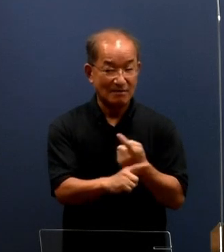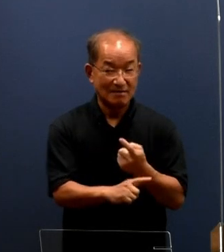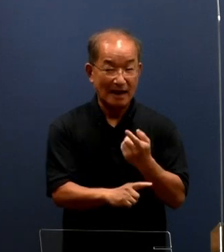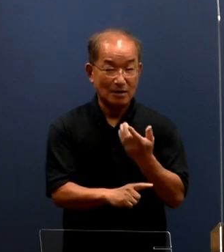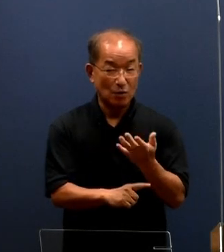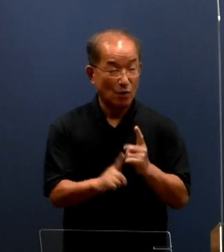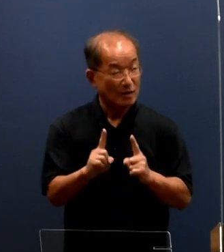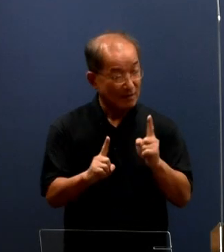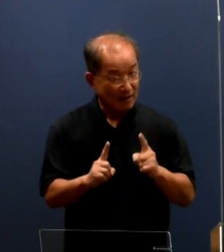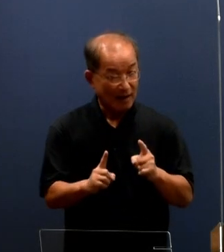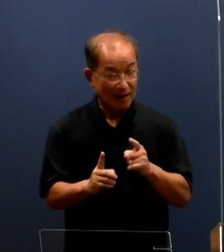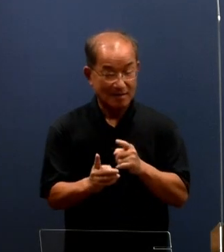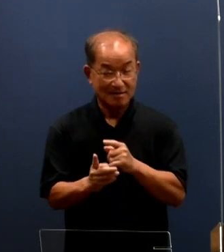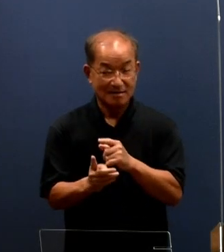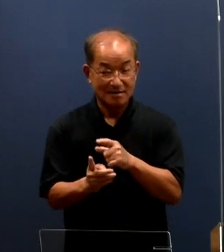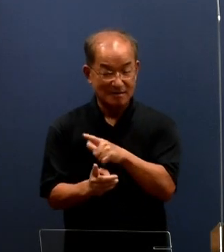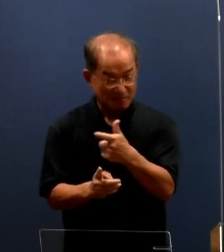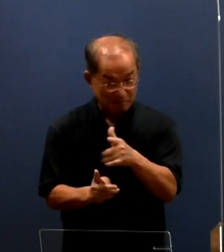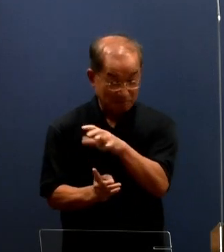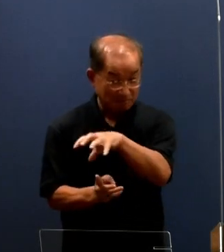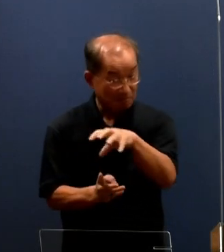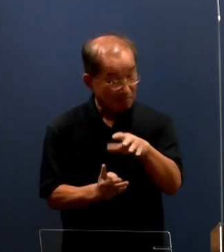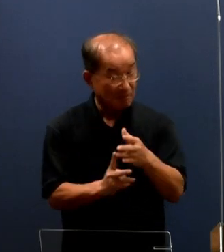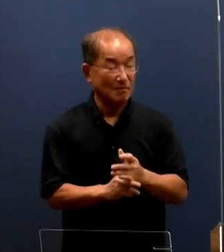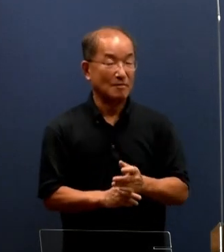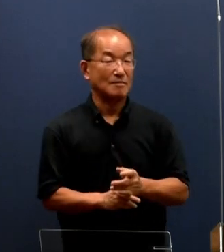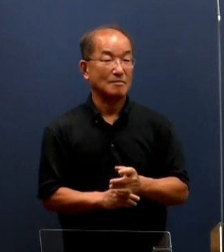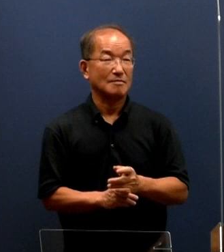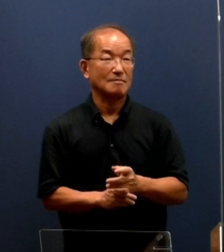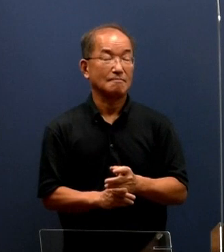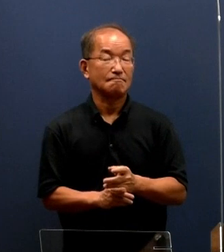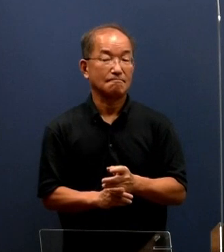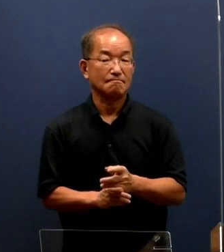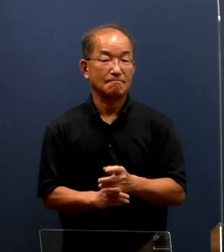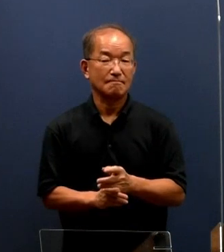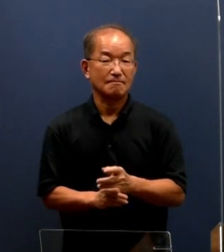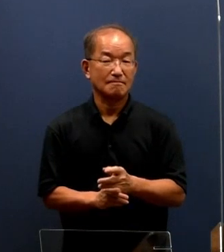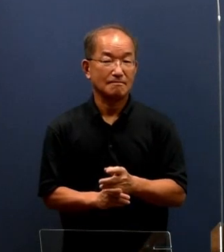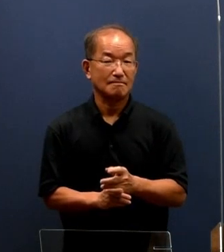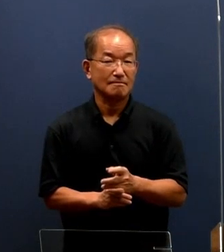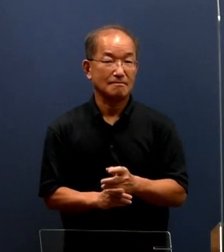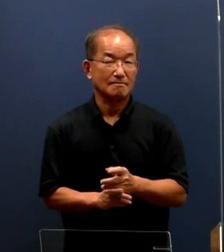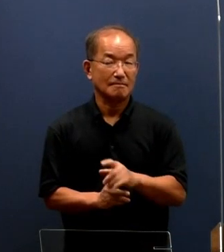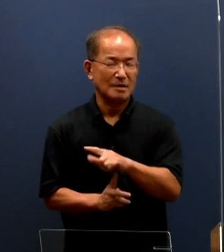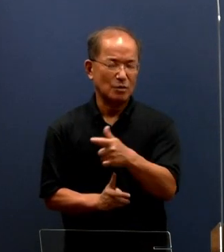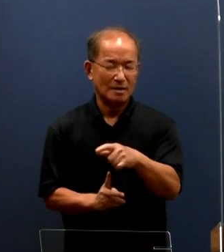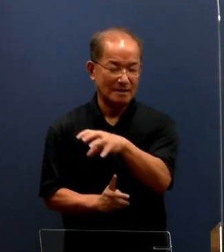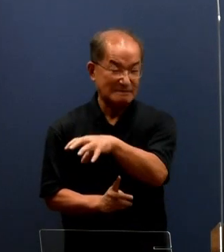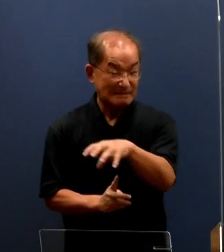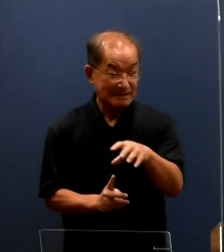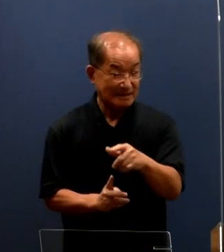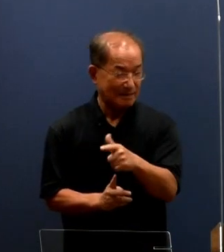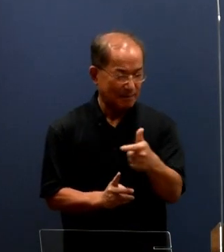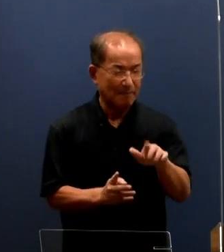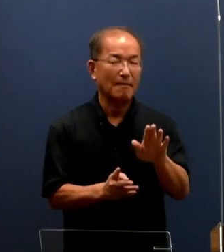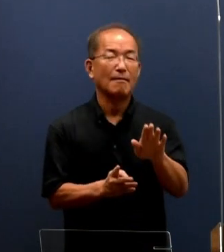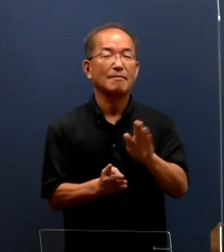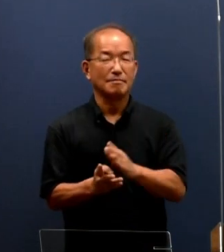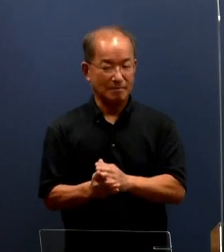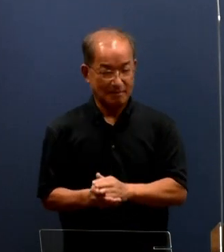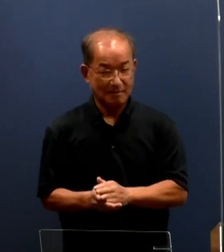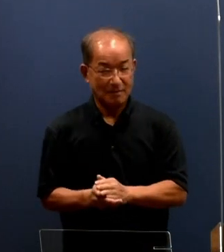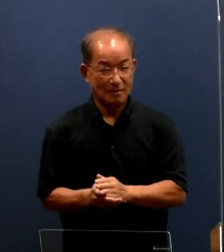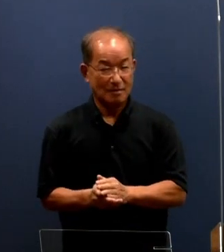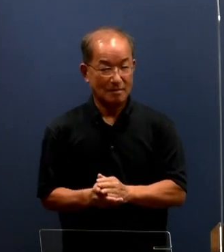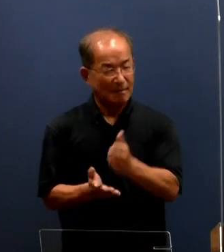そのいっぱいありますからね。多分ESG で多分半分ぐらい該当するんじゃないかと思いますから、まあ、